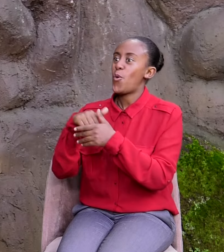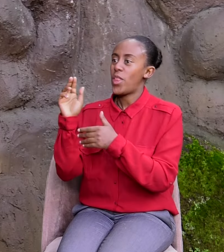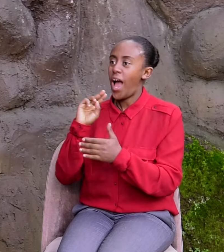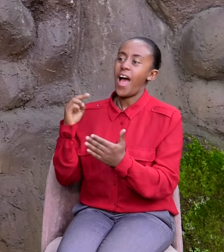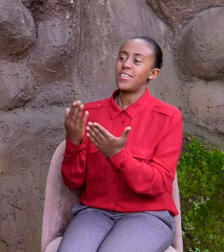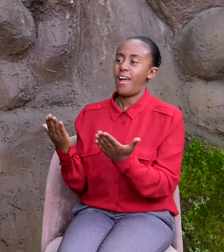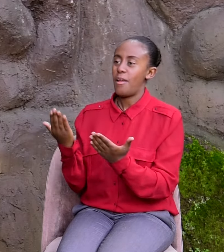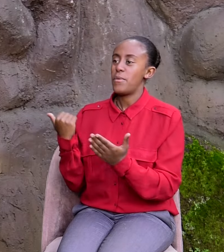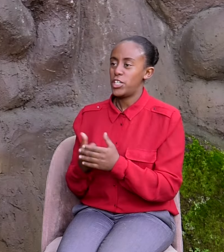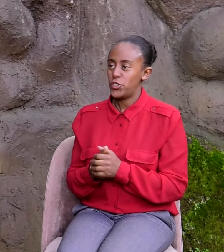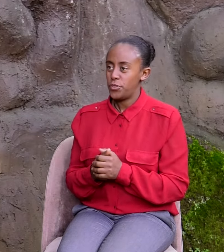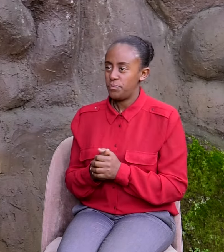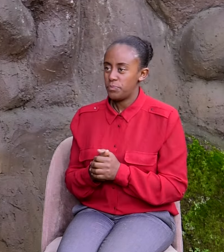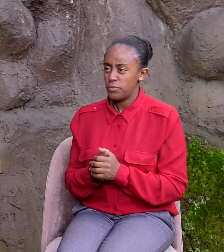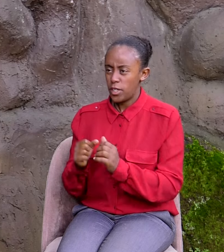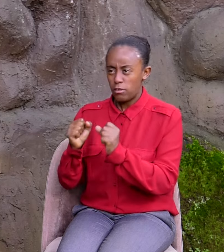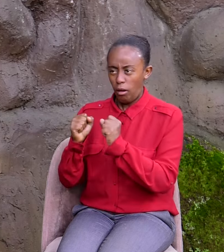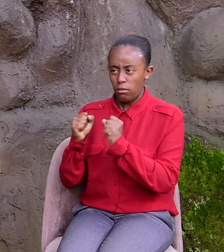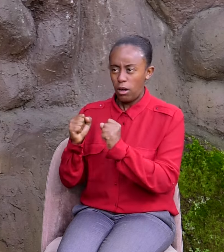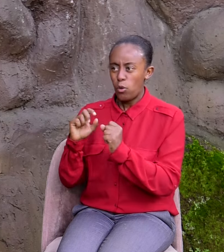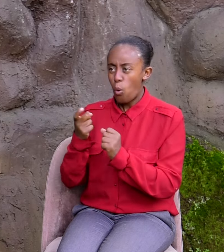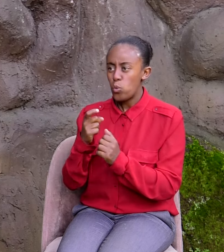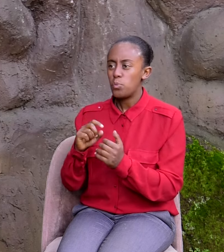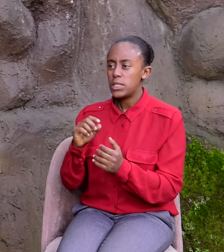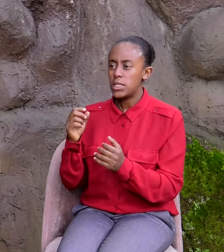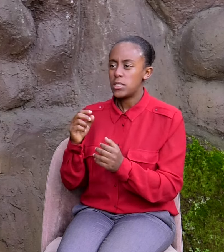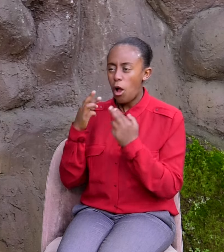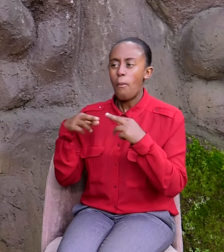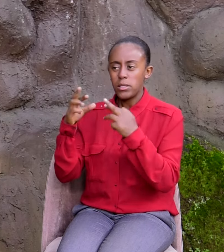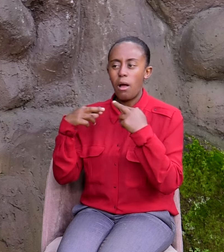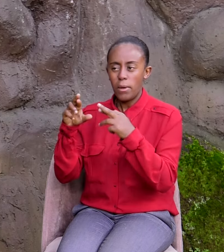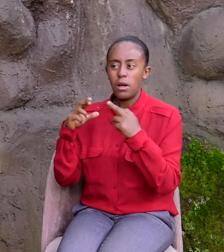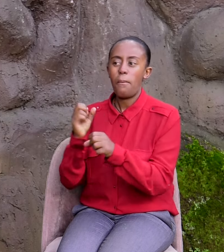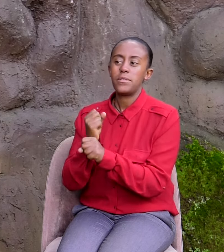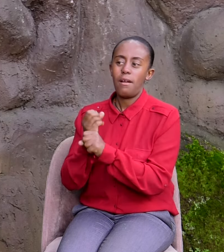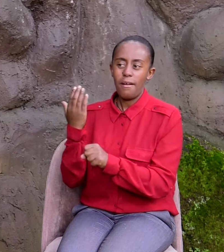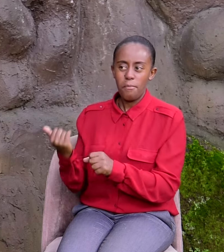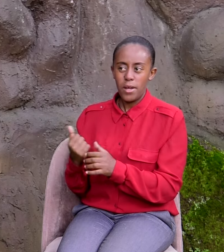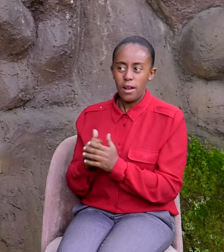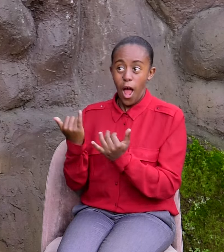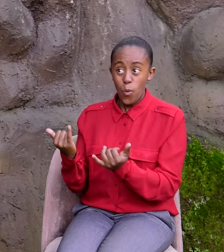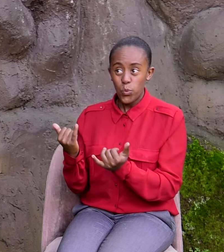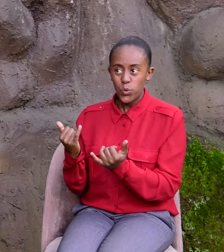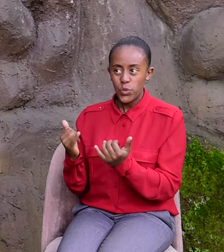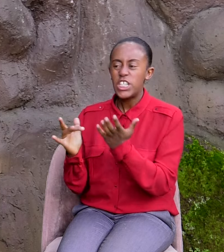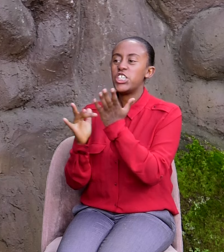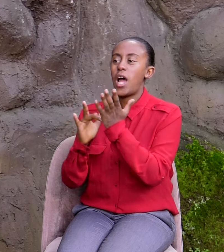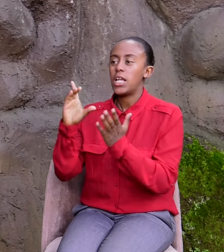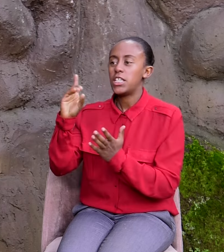ጋዜጣ ነበረች። ጠንከር ጠንከር ያሉ ዘገባዎች ይሰሩባት ነበረ። አሁን ወደ ዲጂታል